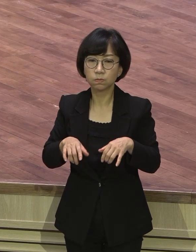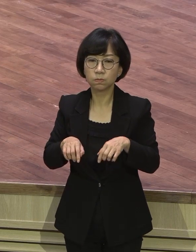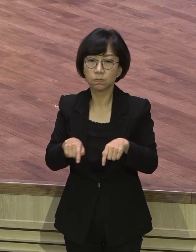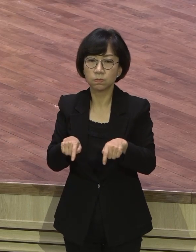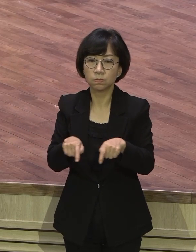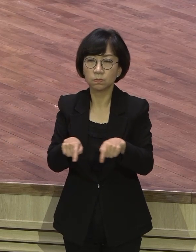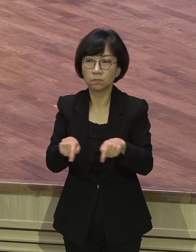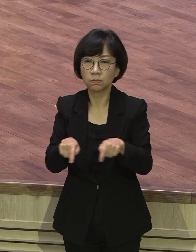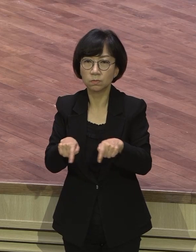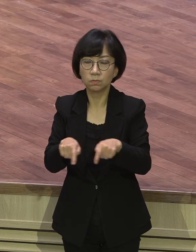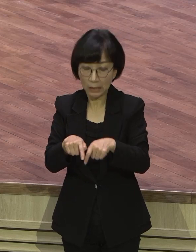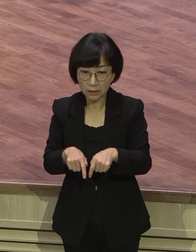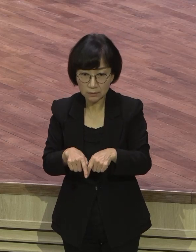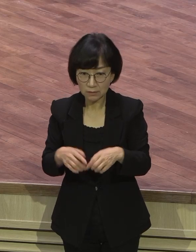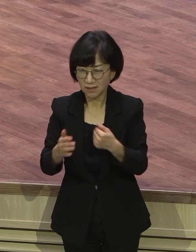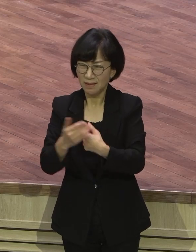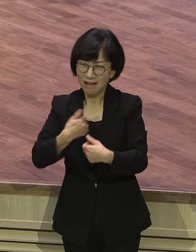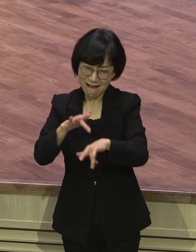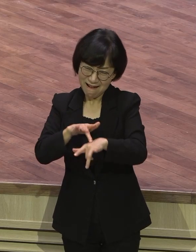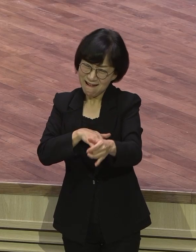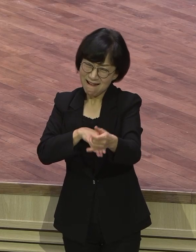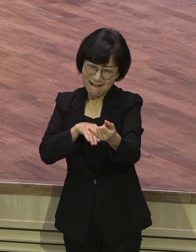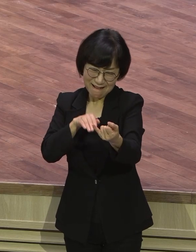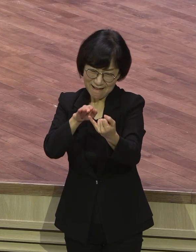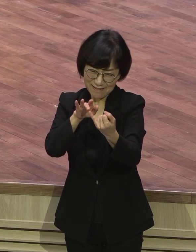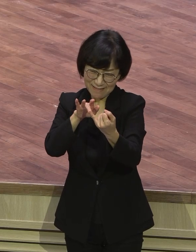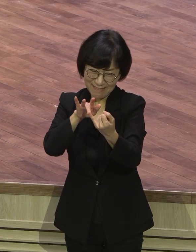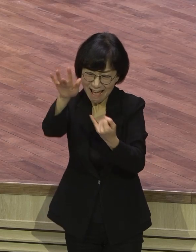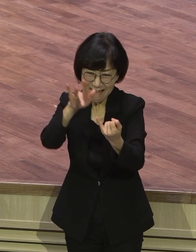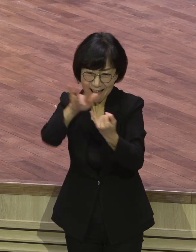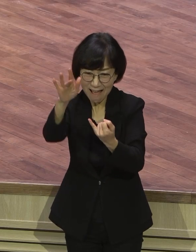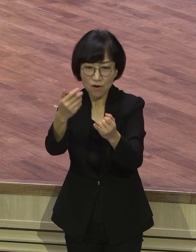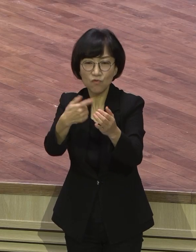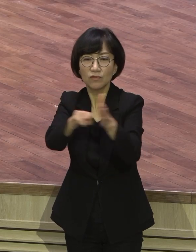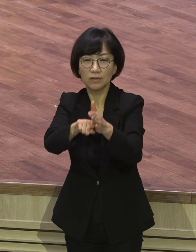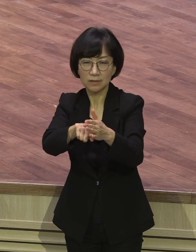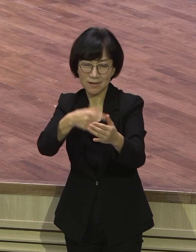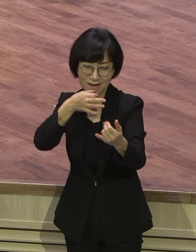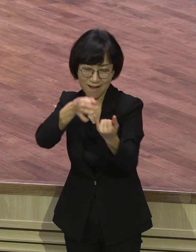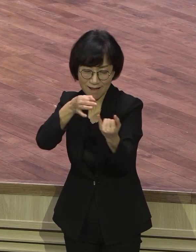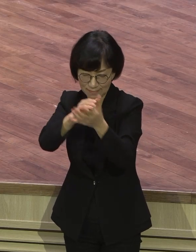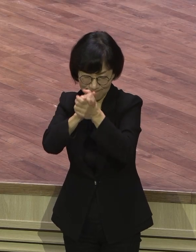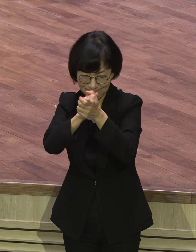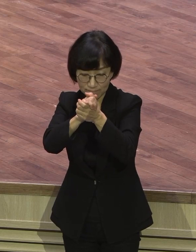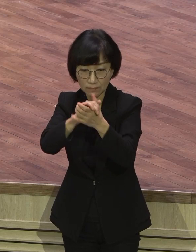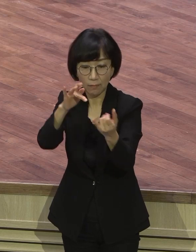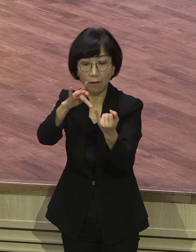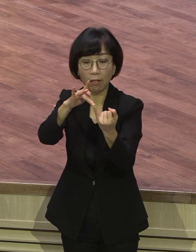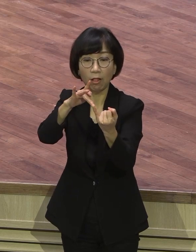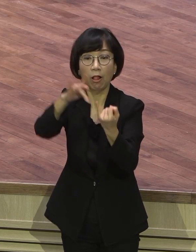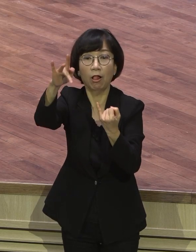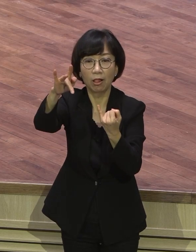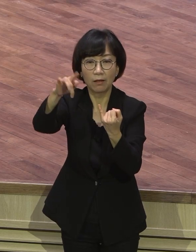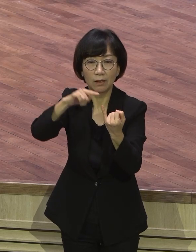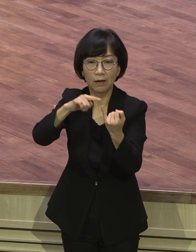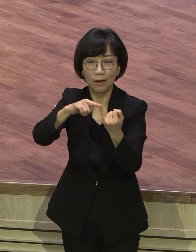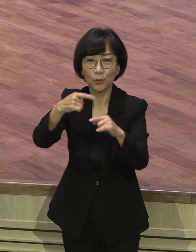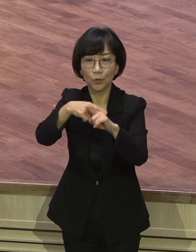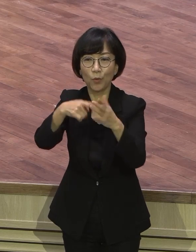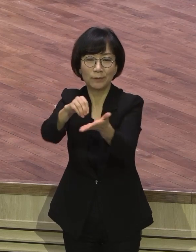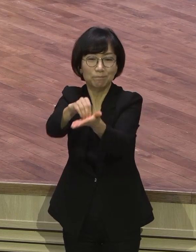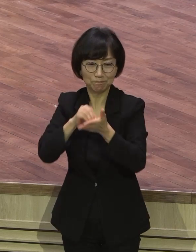쫓아났어요 귀신 나갔어요 완전히 정상되었어요 교회 등록했어요 끝